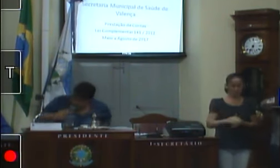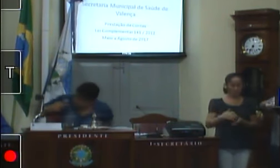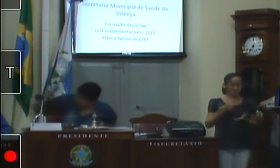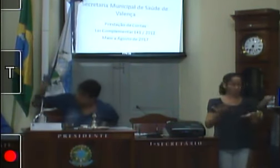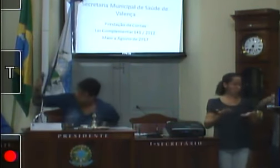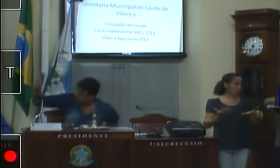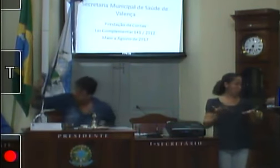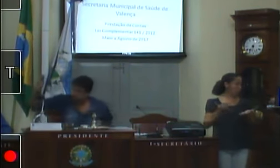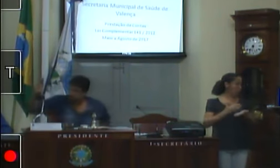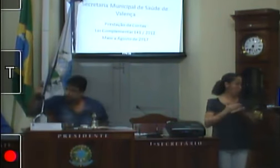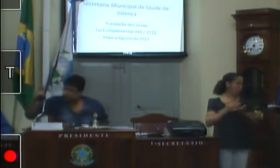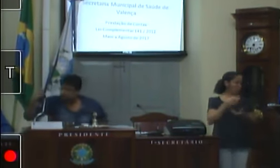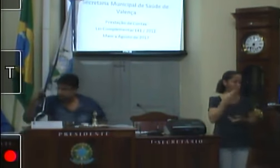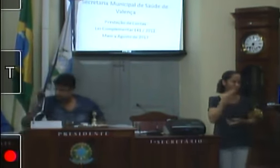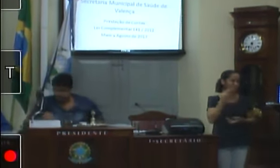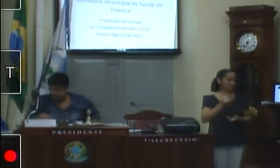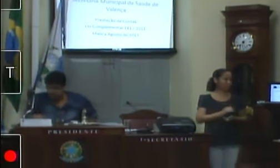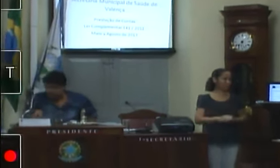Excelência.